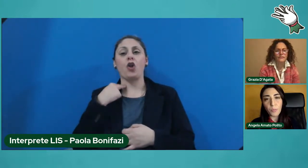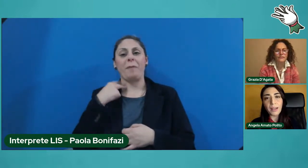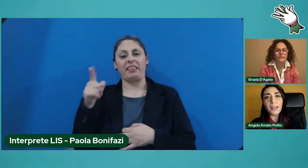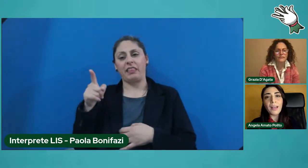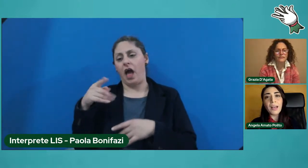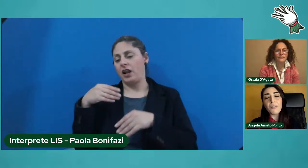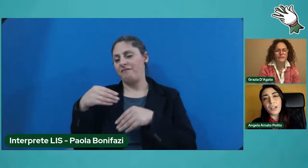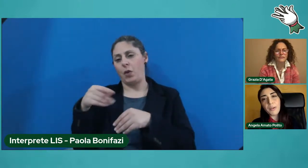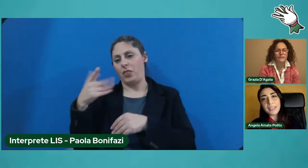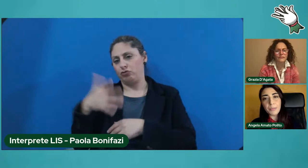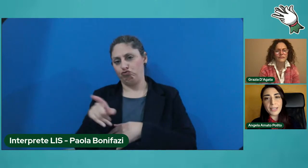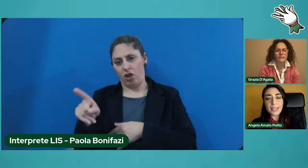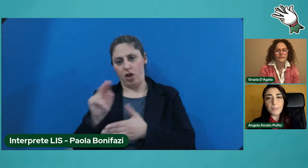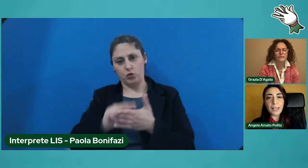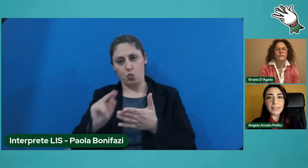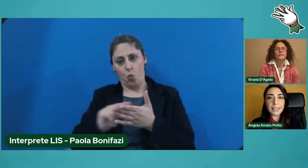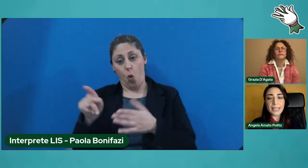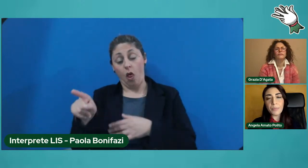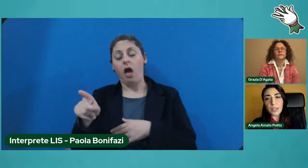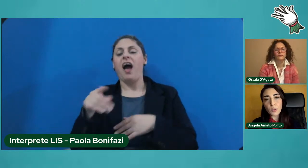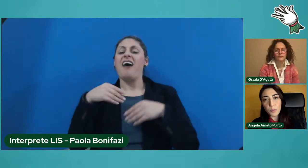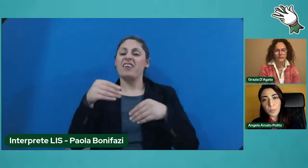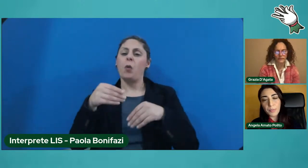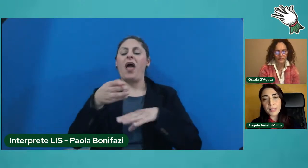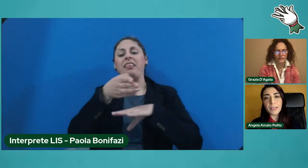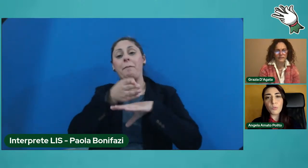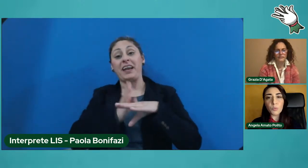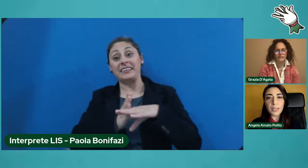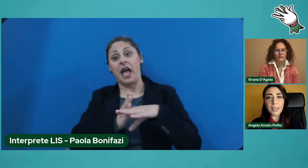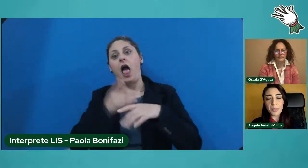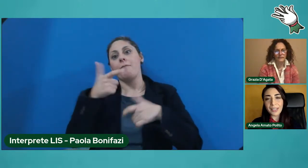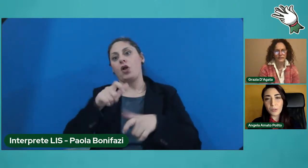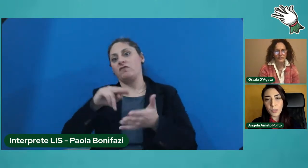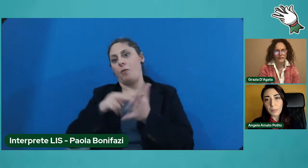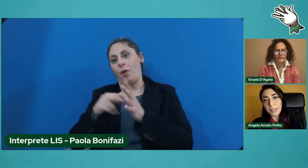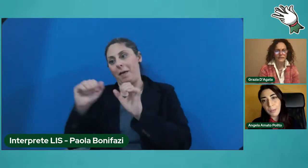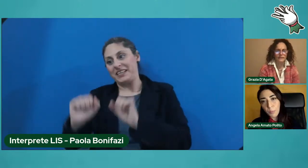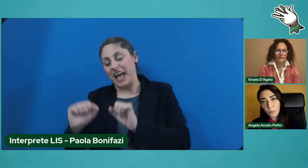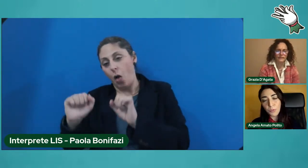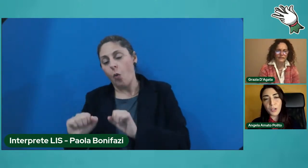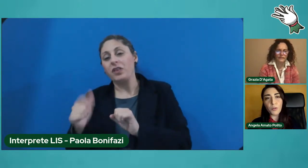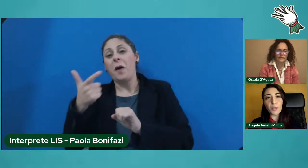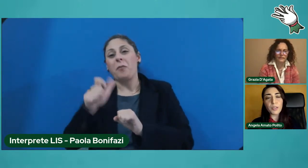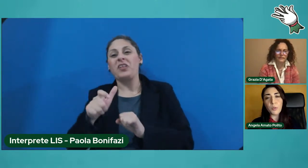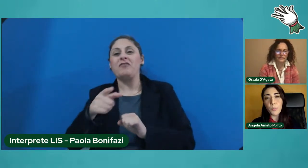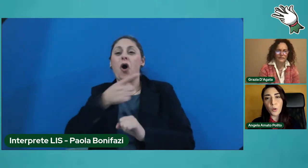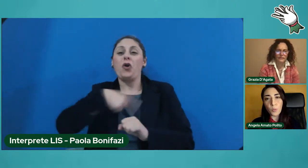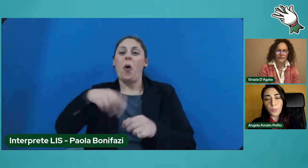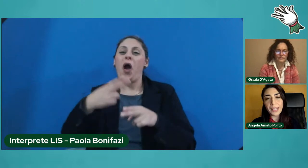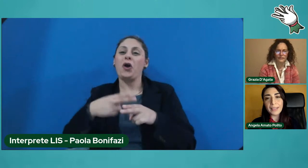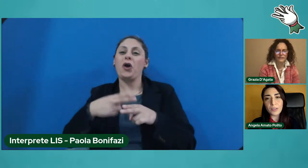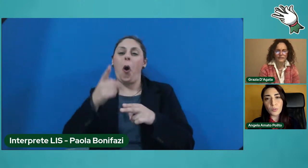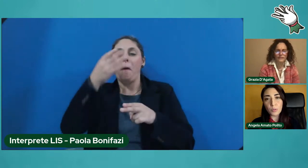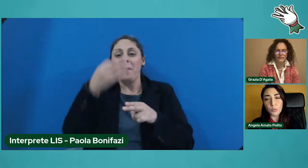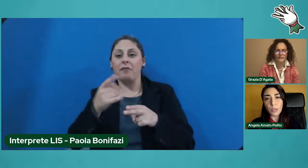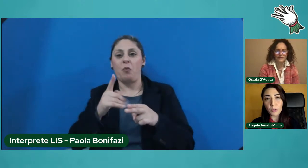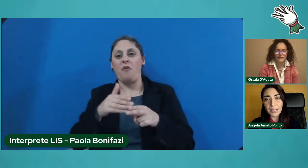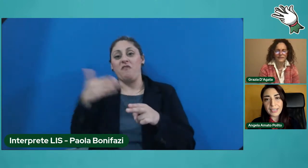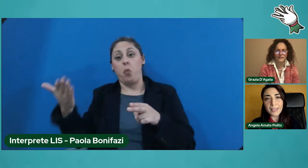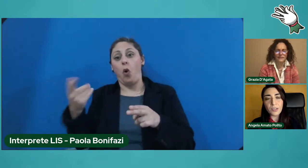Roma. Frequenta parzialmente sia per i suoi problemi di salute, sia perché noi abitiamo un po' fuori Roma, quindi è un po' complicata, insomma, tutta